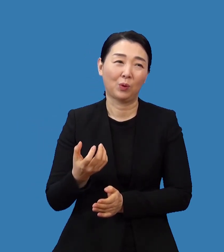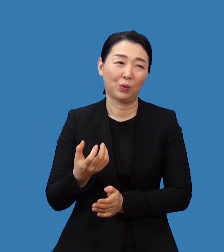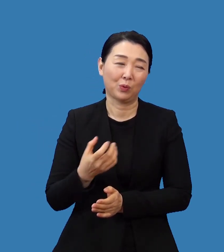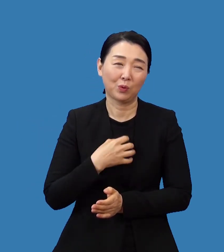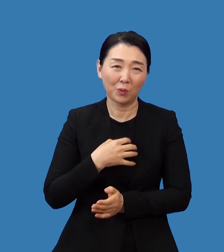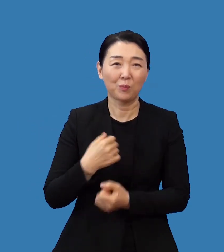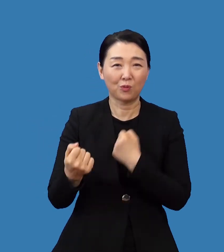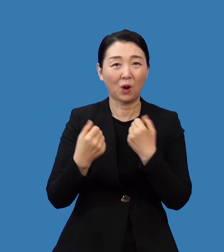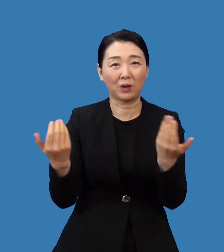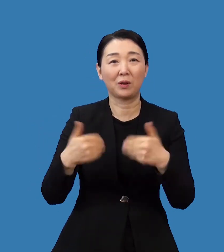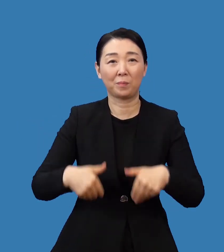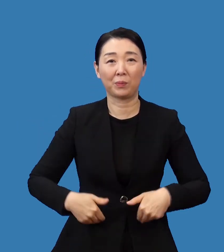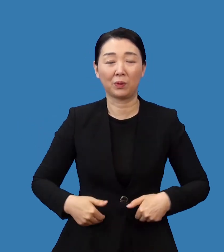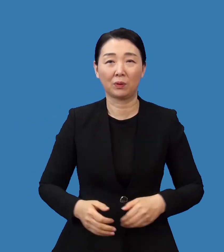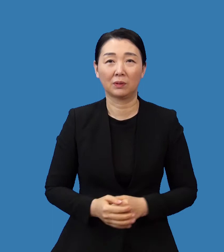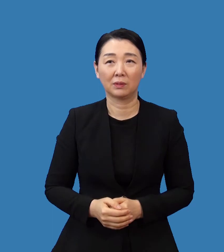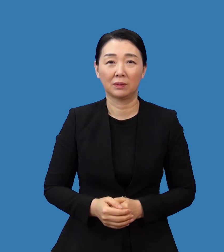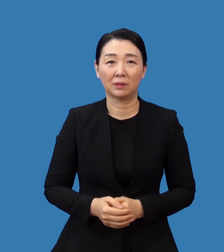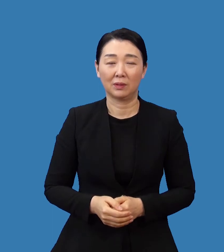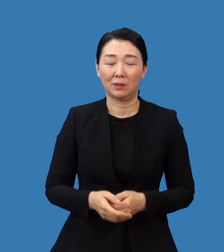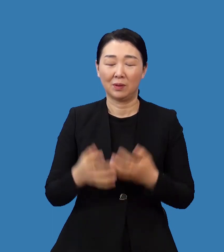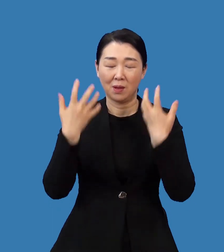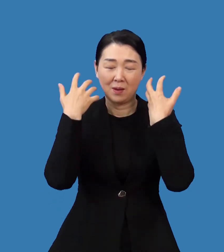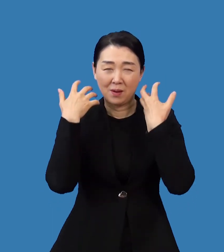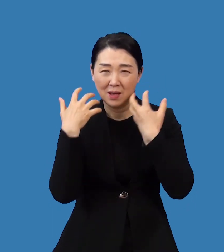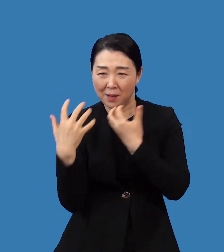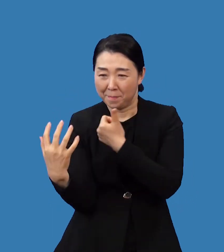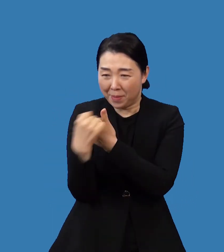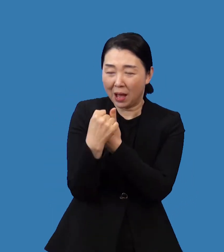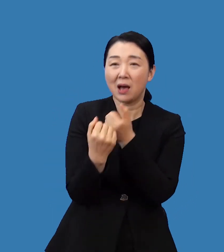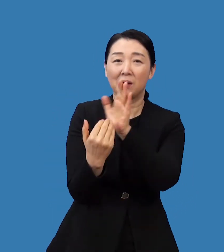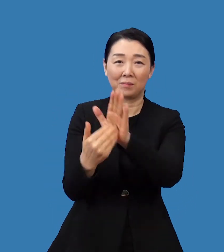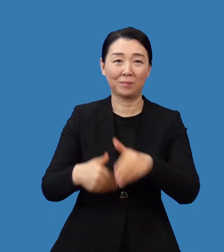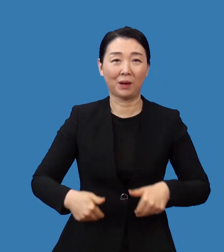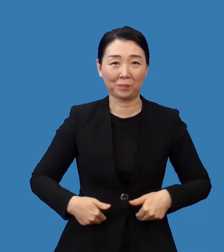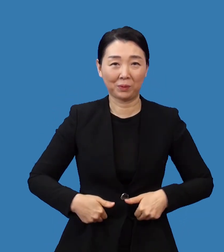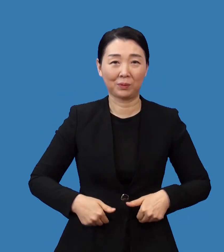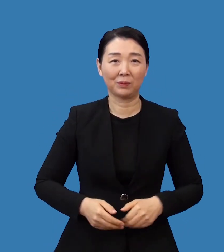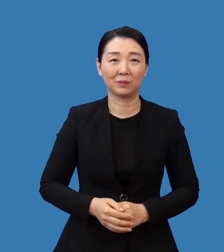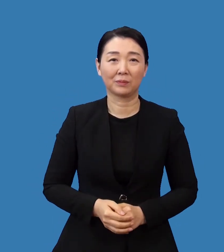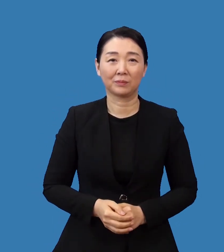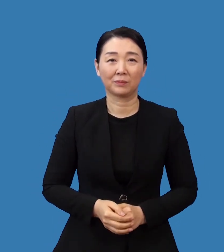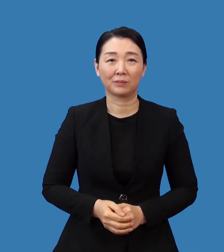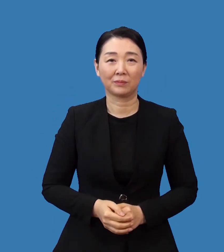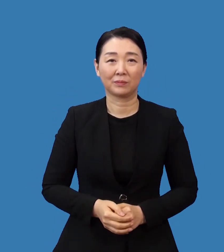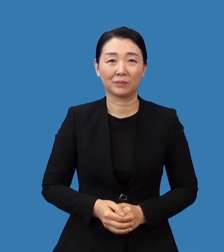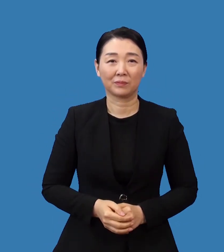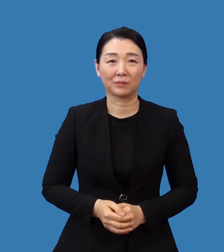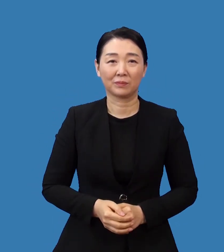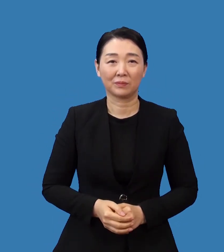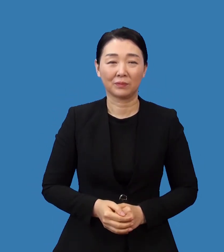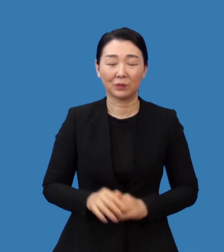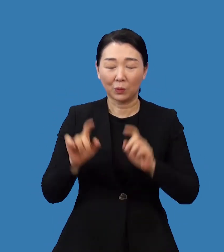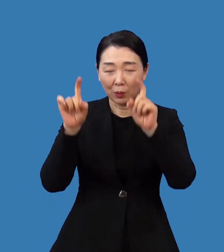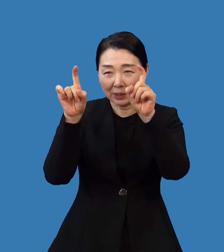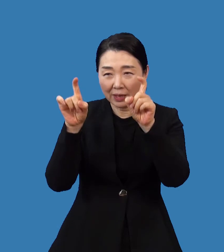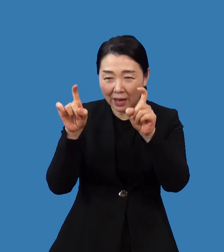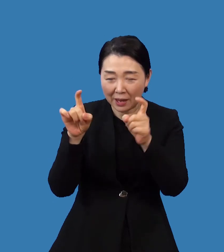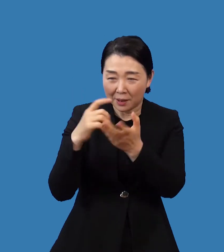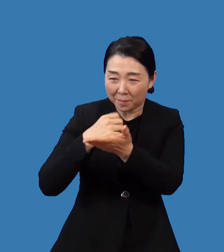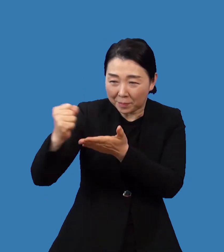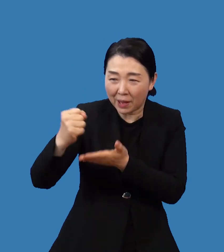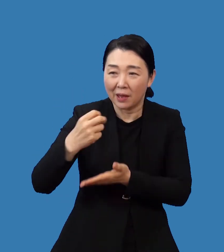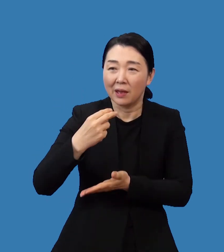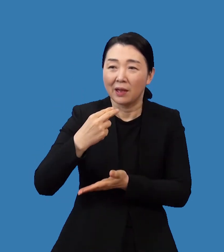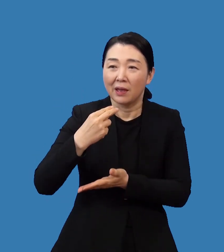했었습니다. 맹수들의 공격을 대비해야 했고, 또 자기 양들을 뺏기지 아니하기